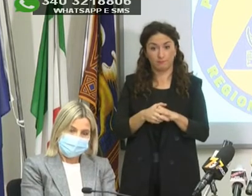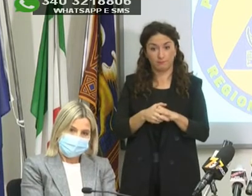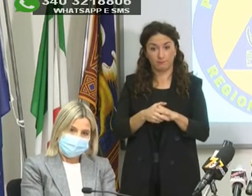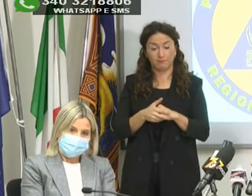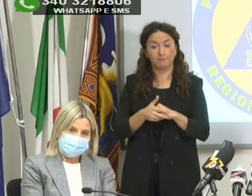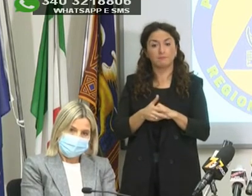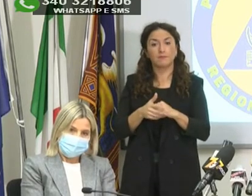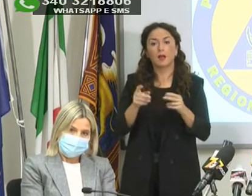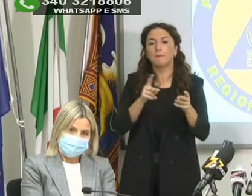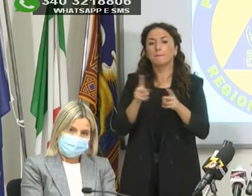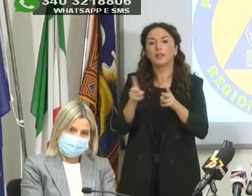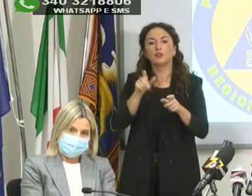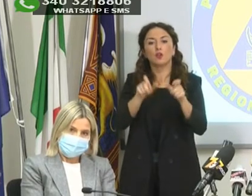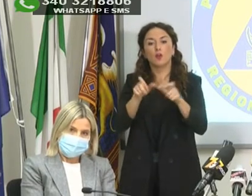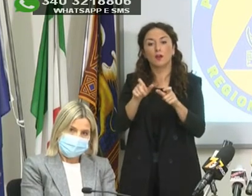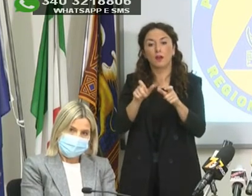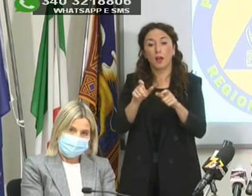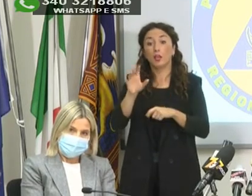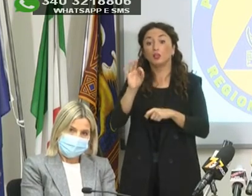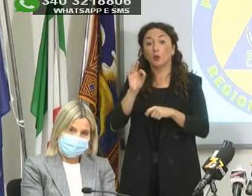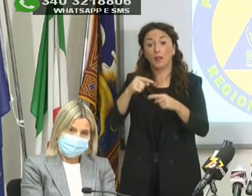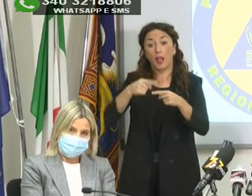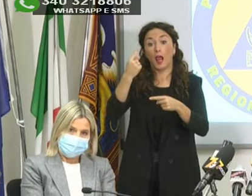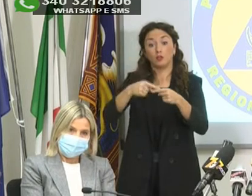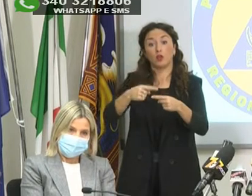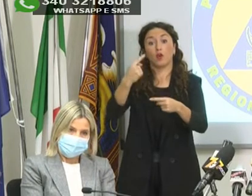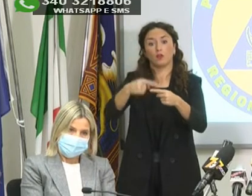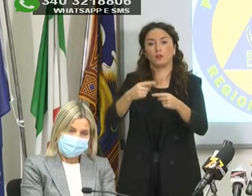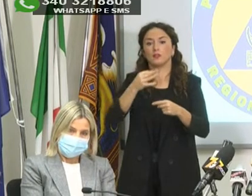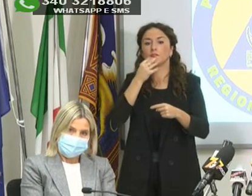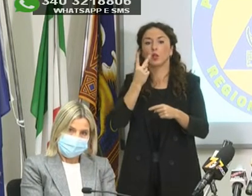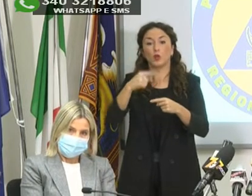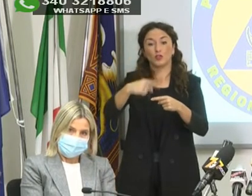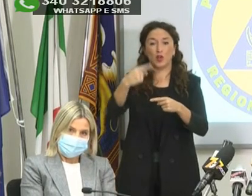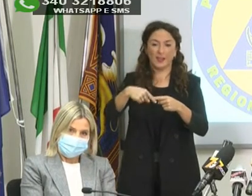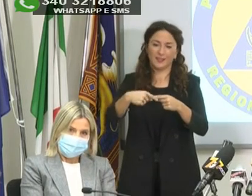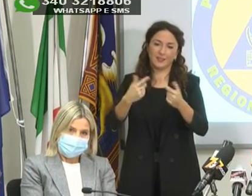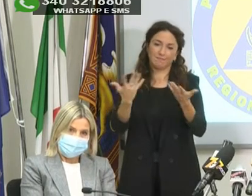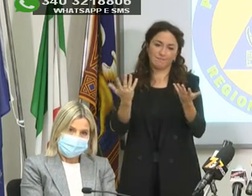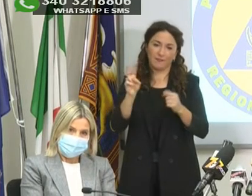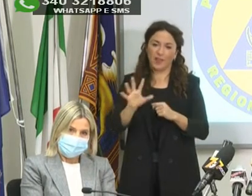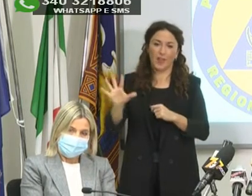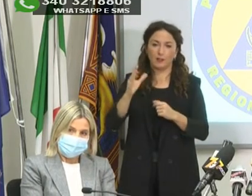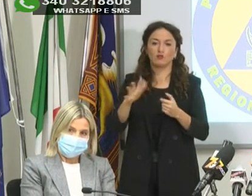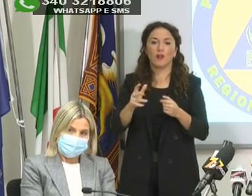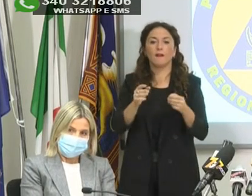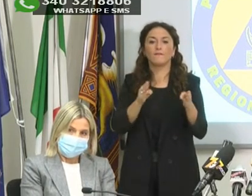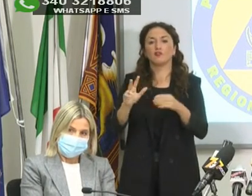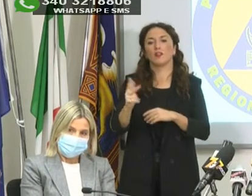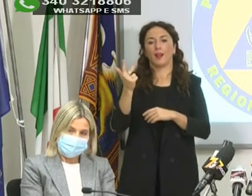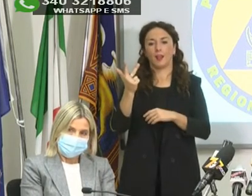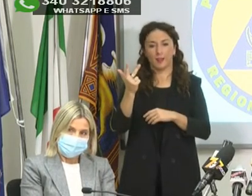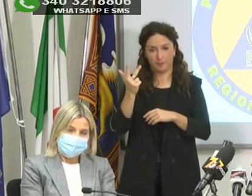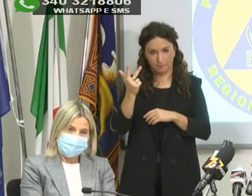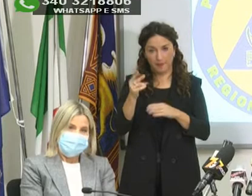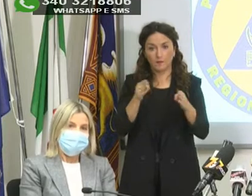ne prendiamo in carico, scusate, 50 al giorno, vuol dire che fra due giorni siamo, il Veneto è nella fascia 3.